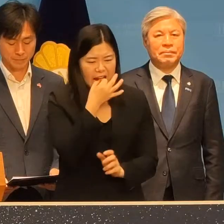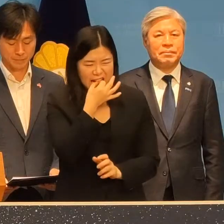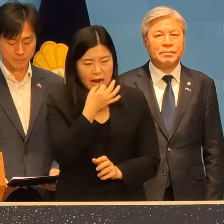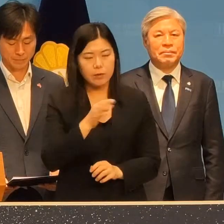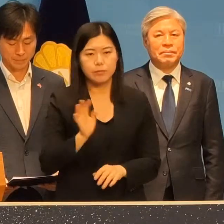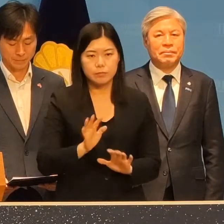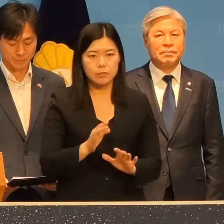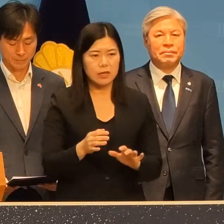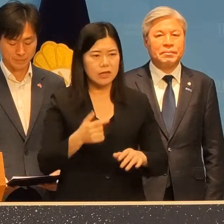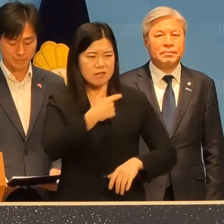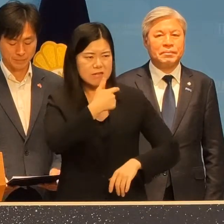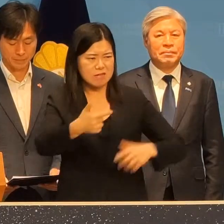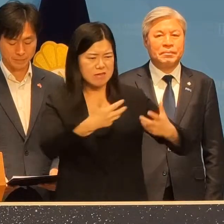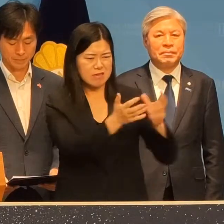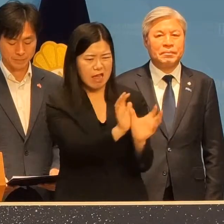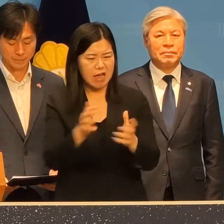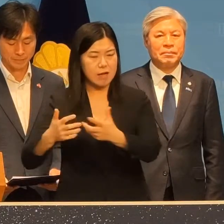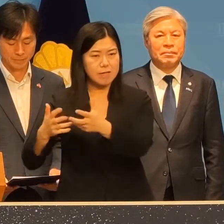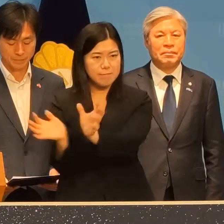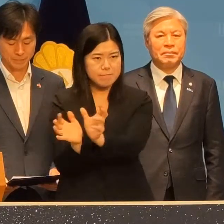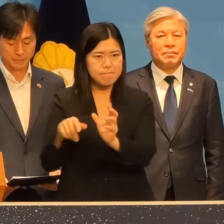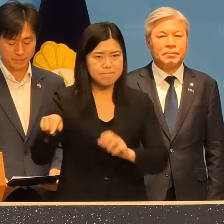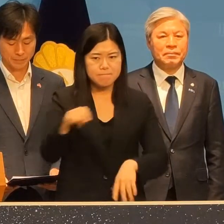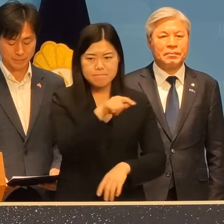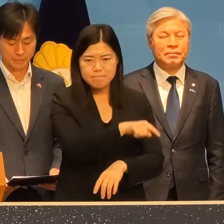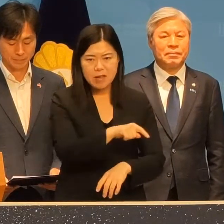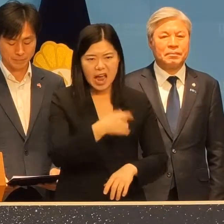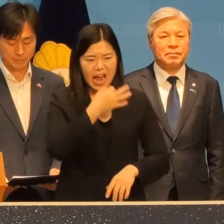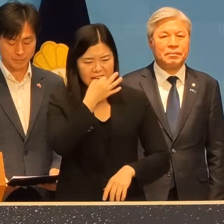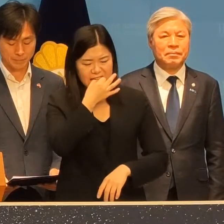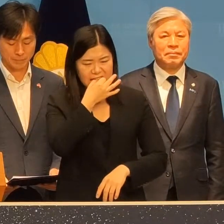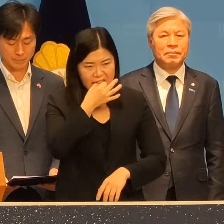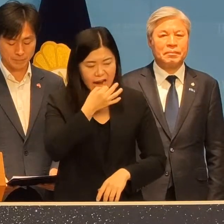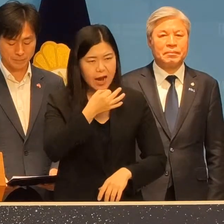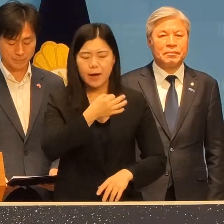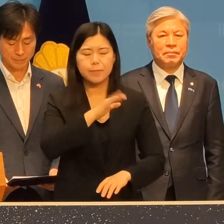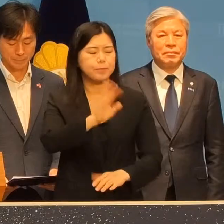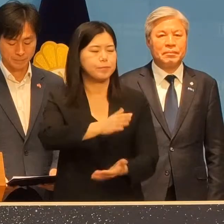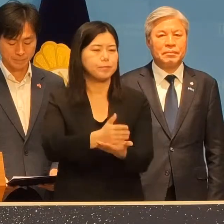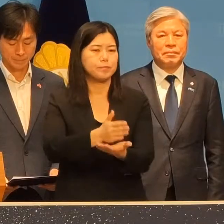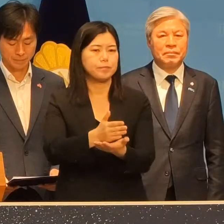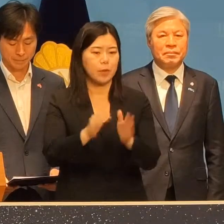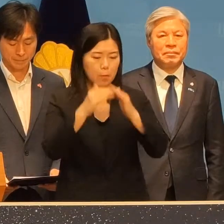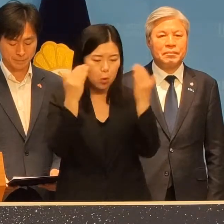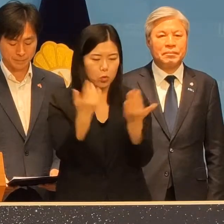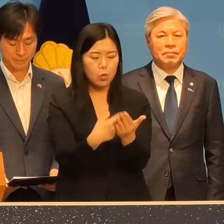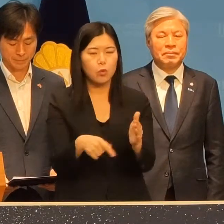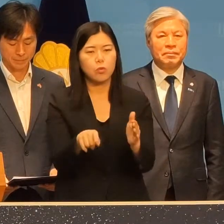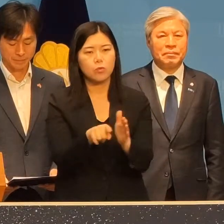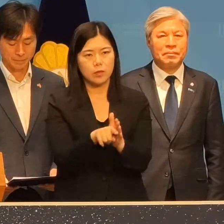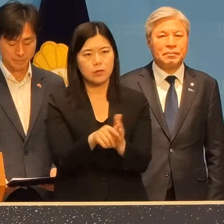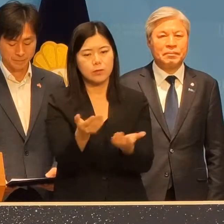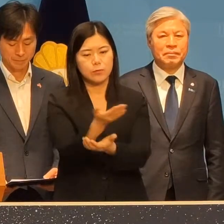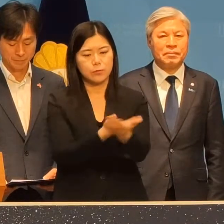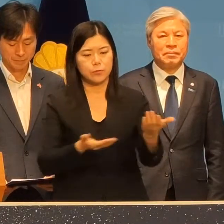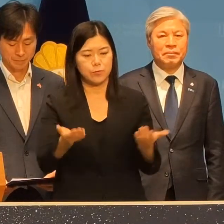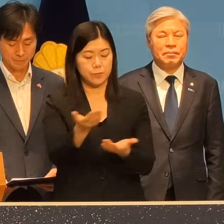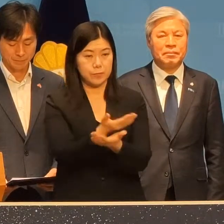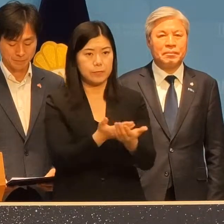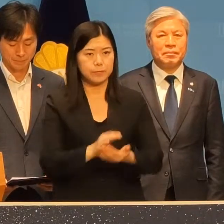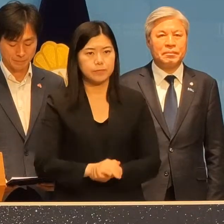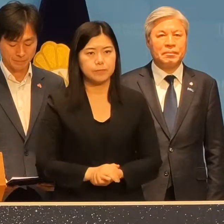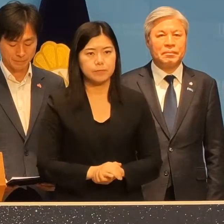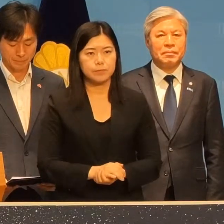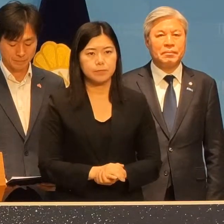그리고 다수를 차지하고 있는 큰 정당들의 당파적 이해가 아니라 모두를 위한 공유부입니다.